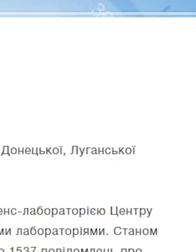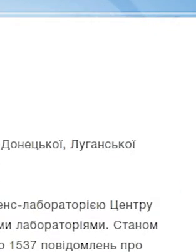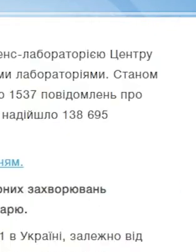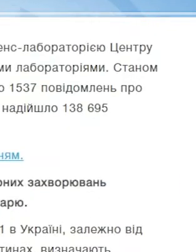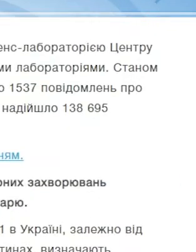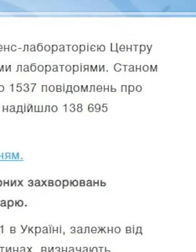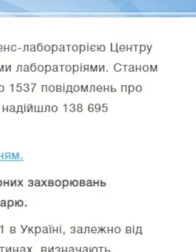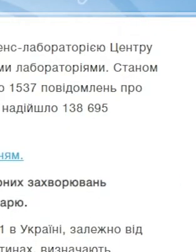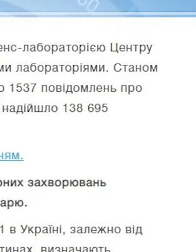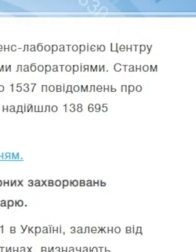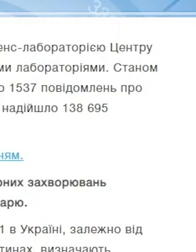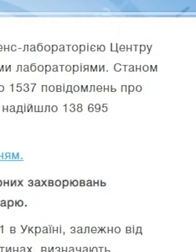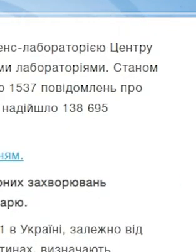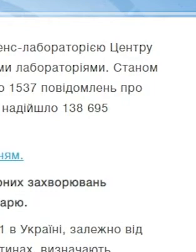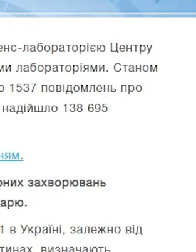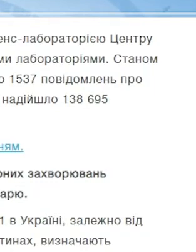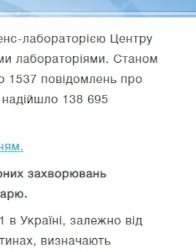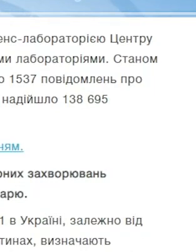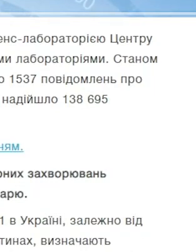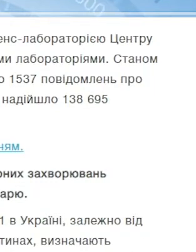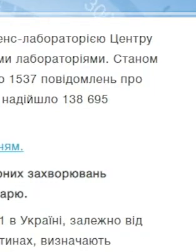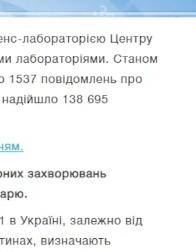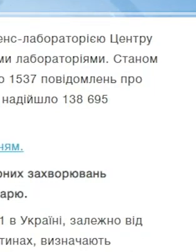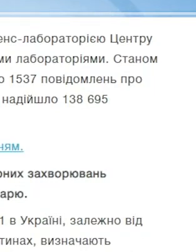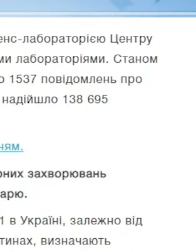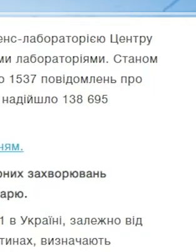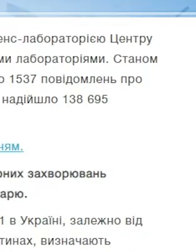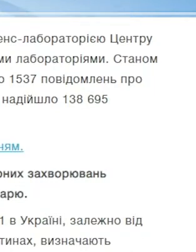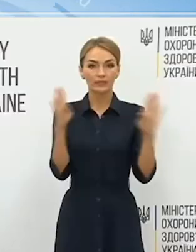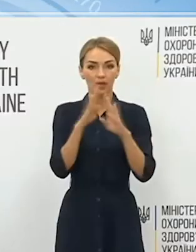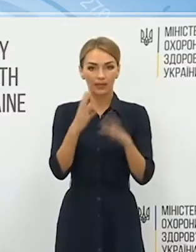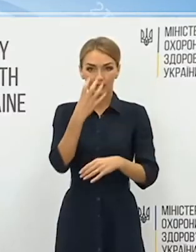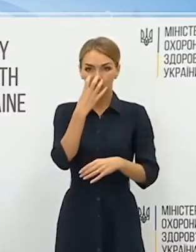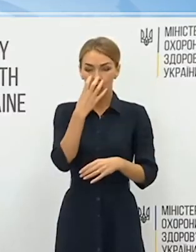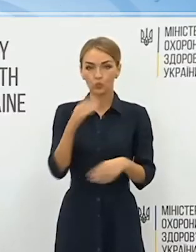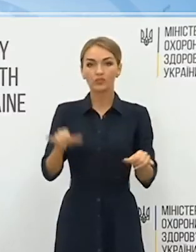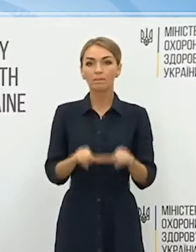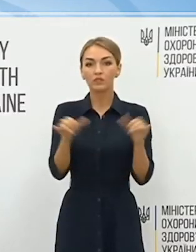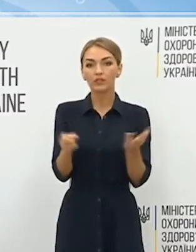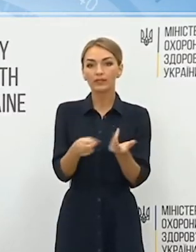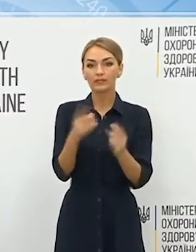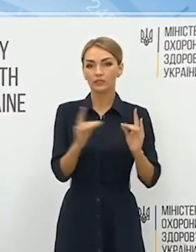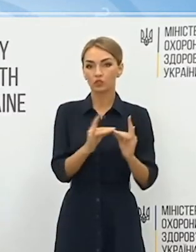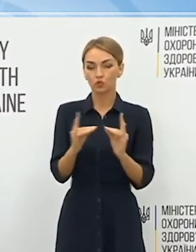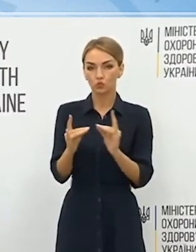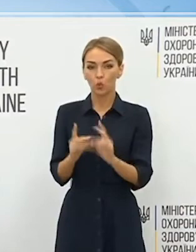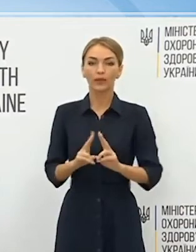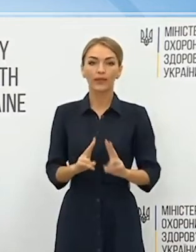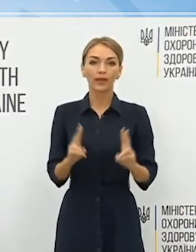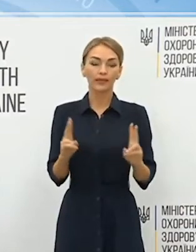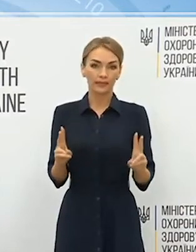МОЗі ж закликають збільшити кількість лікарняних місць, обладнаних кисневими апаратами. Ми збільшили кількість ліжок,